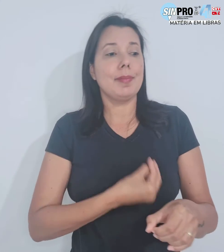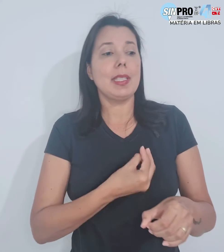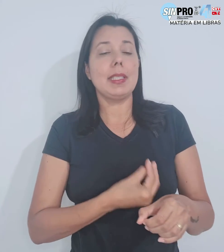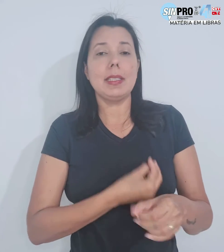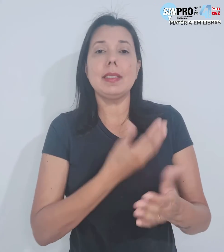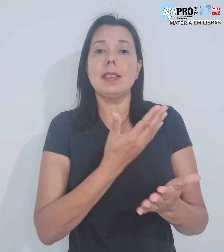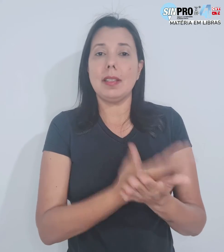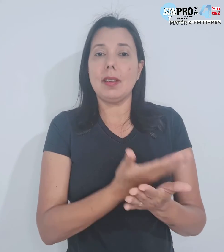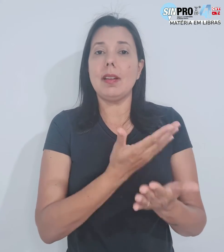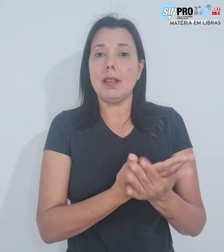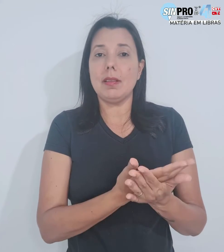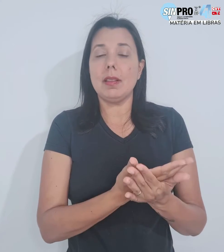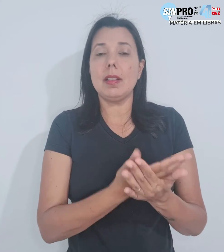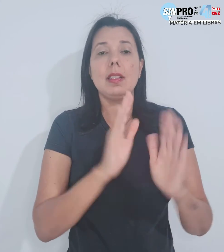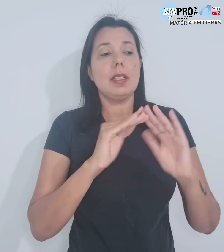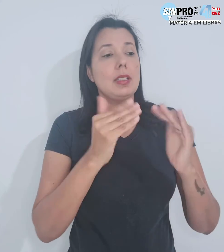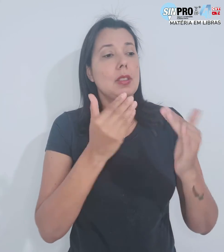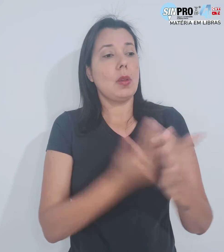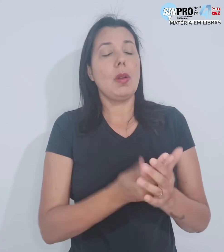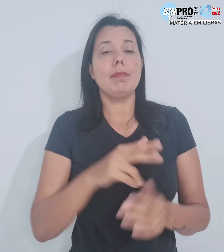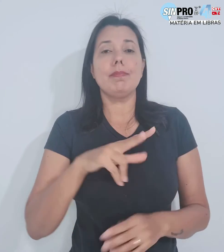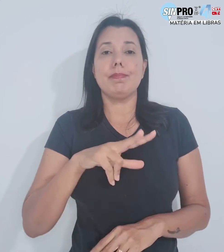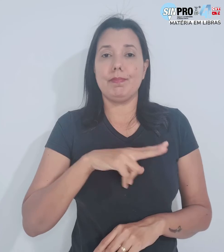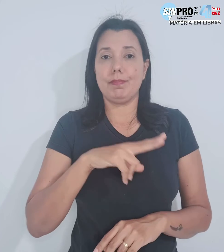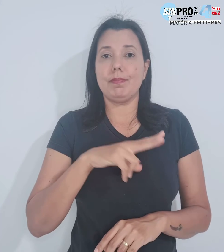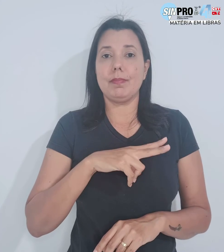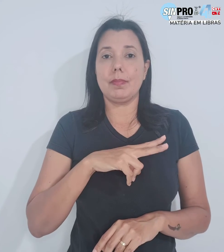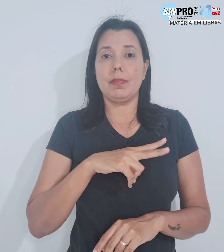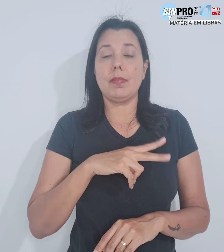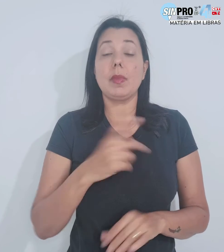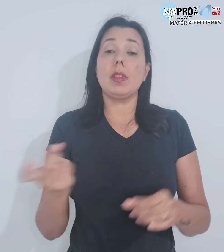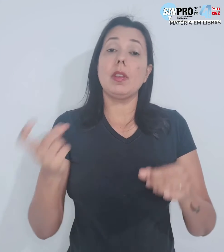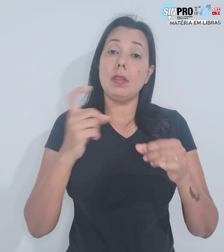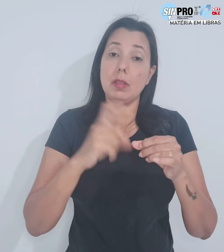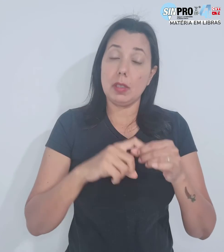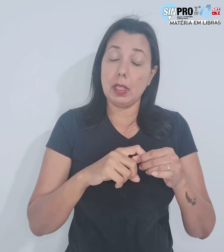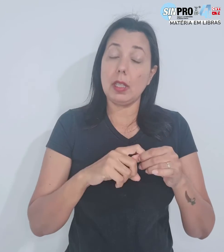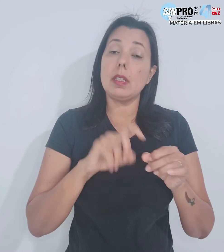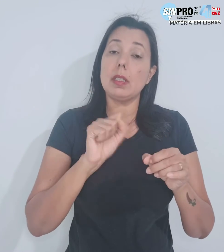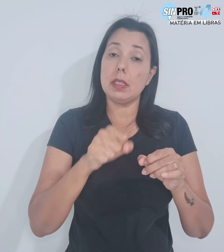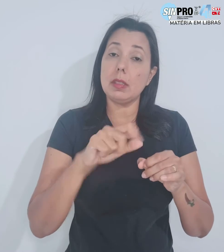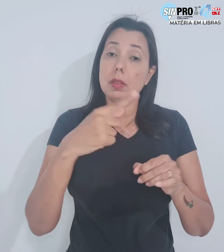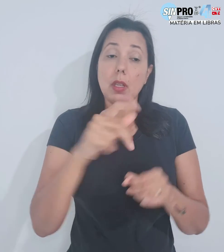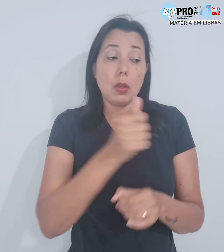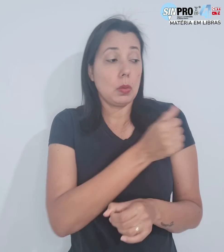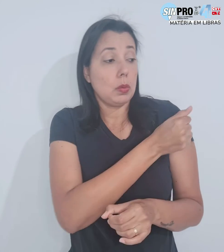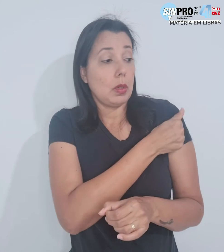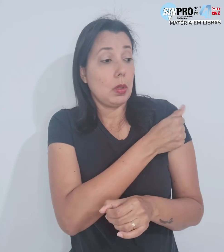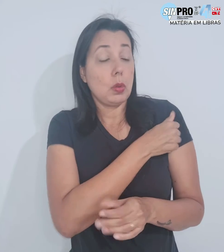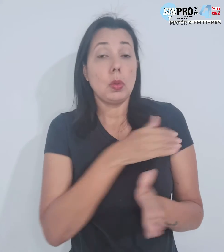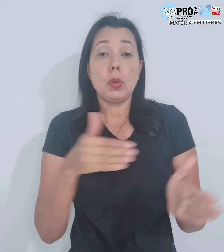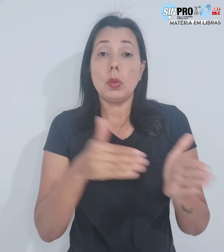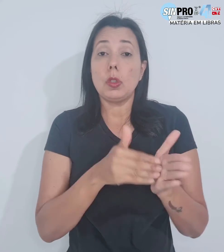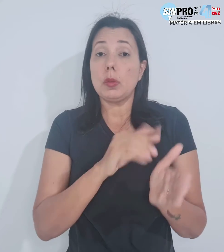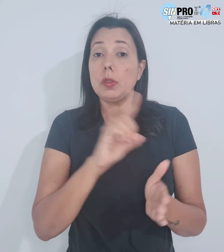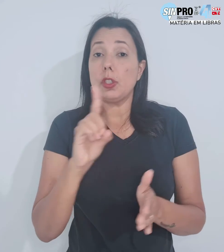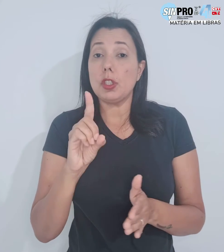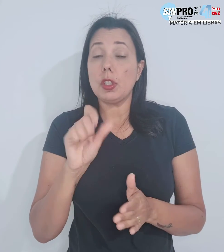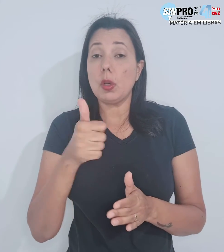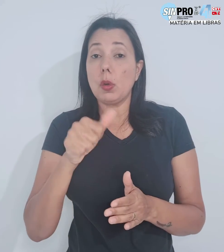presencial às aulas nas escolas particulares, que voltaram a receber seus alunos no último dia